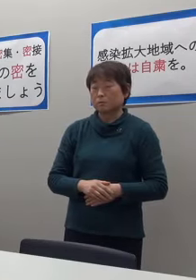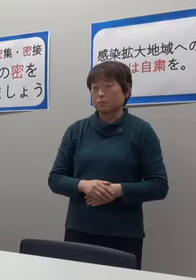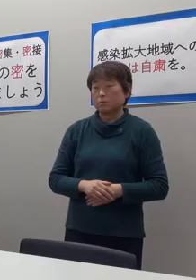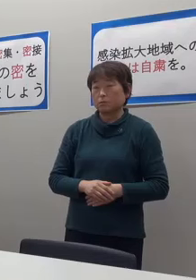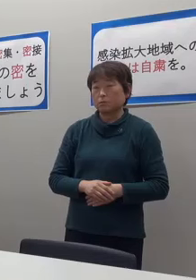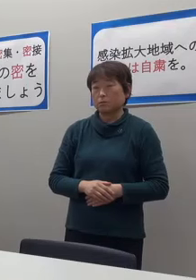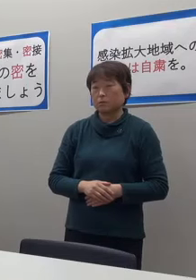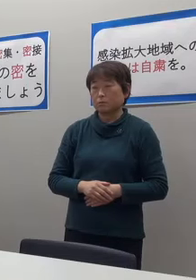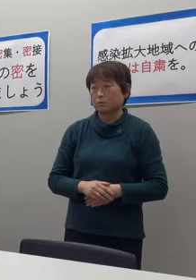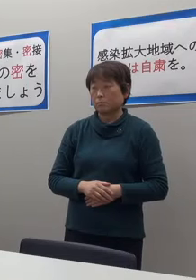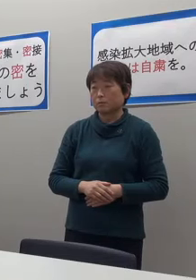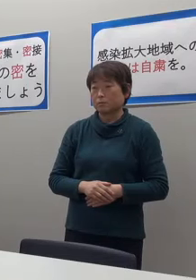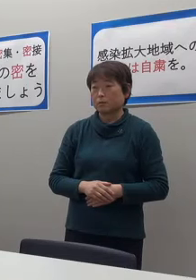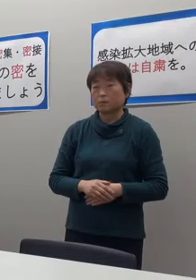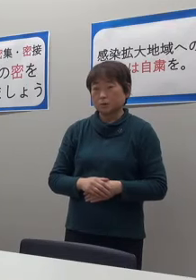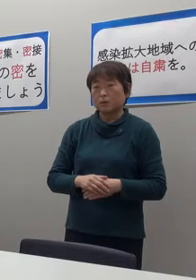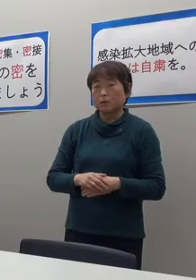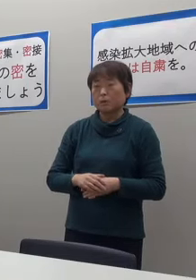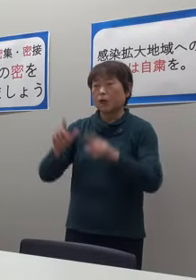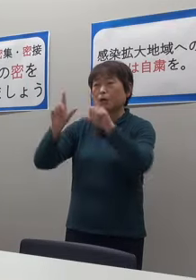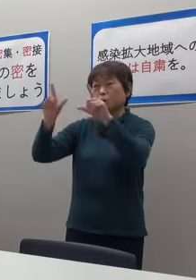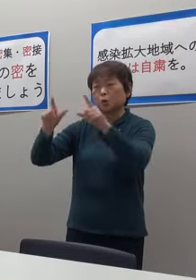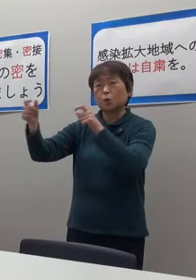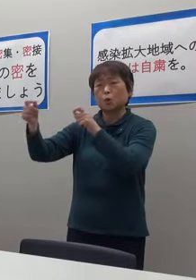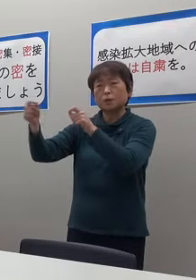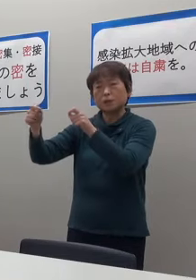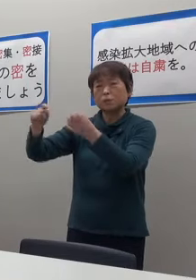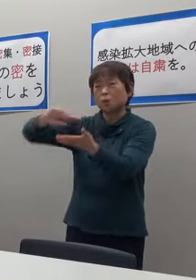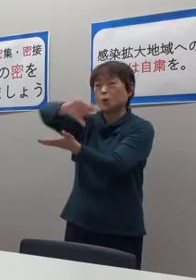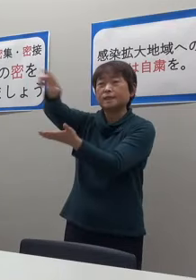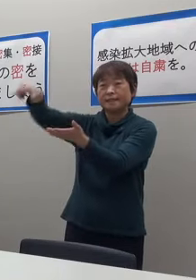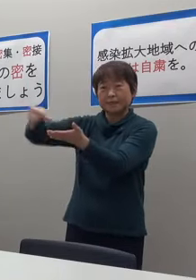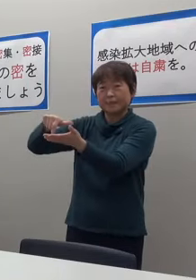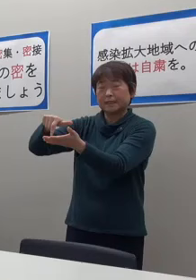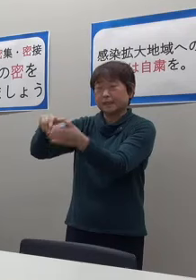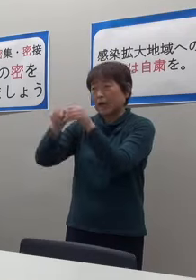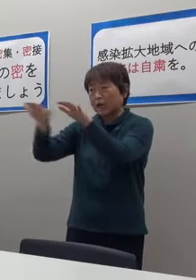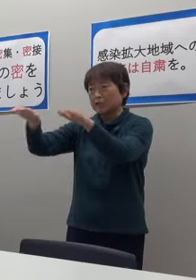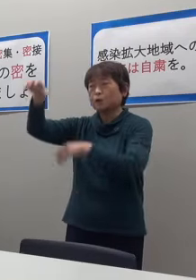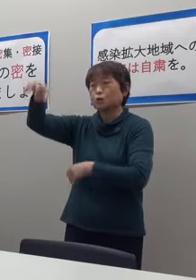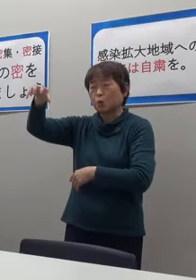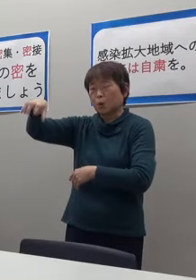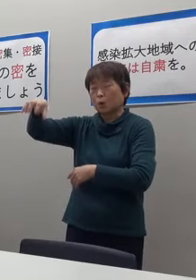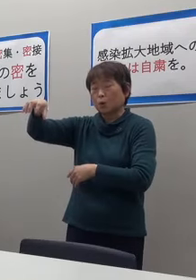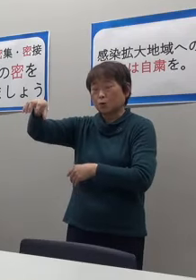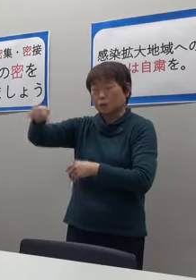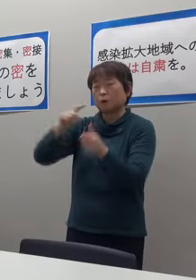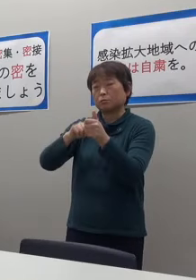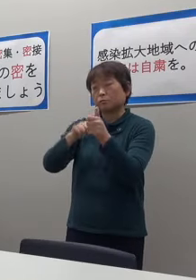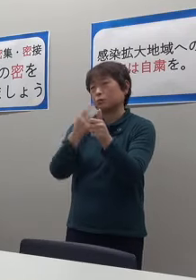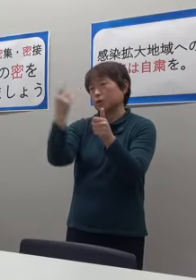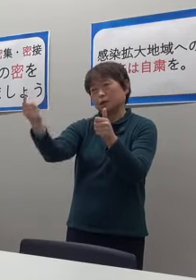まあいわゆるその流行ってる地域っていうことですね、にはもちろん行ってませんし、市外の